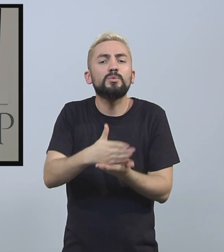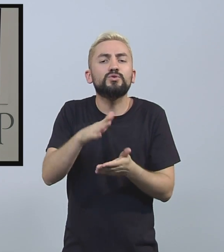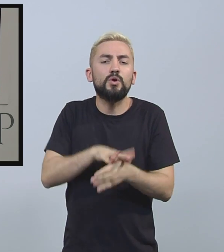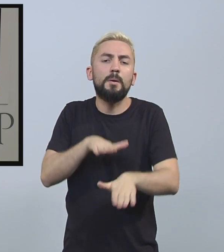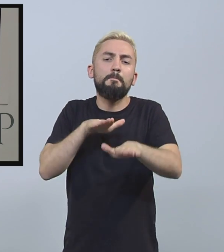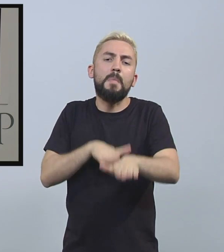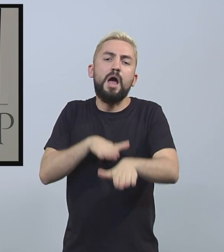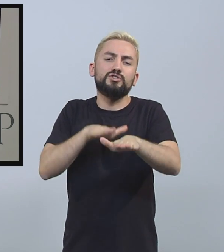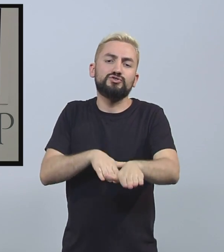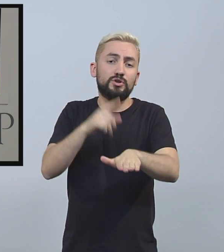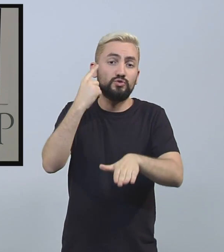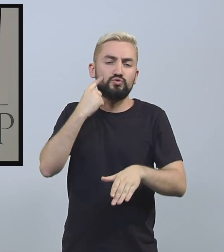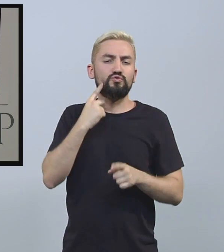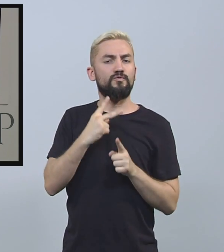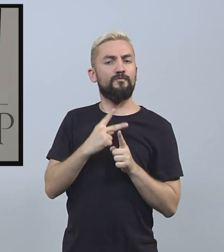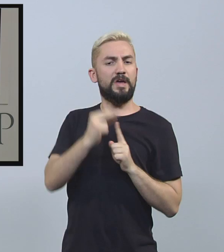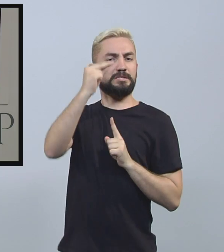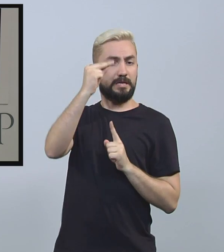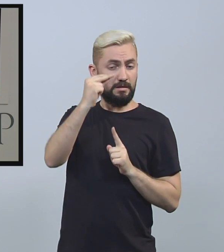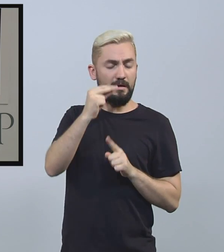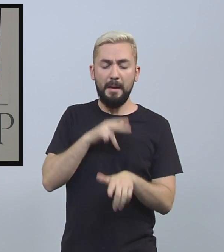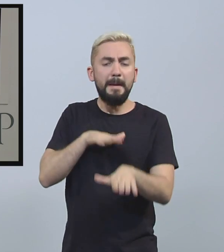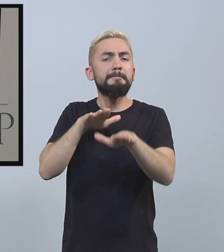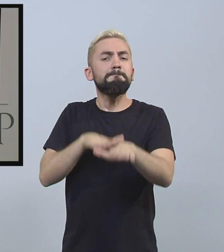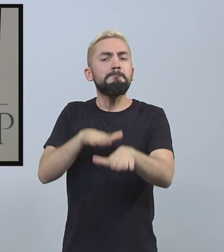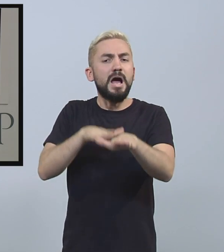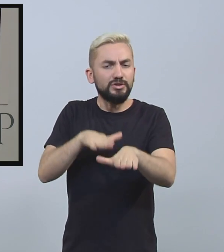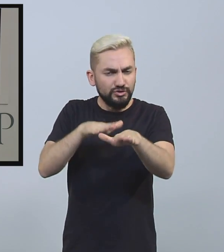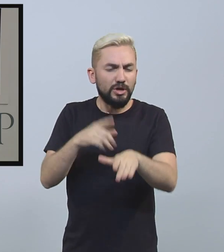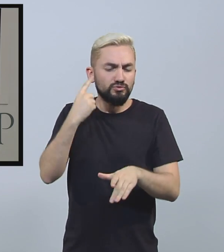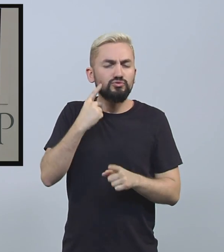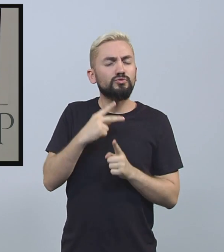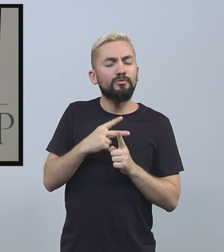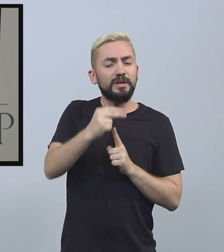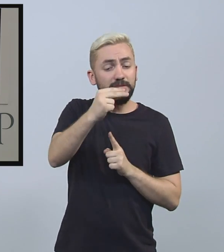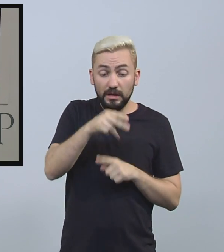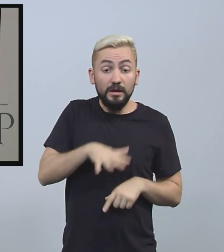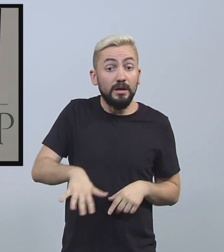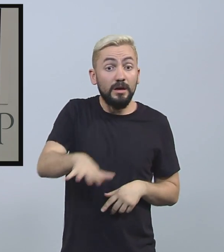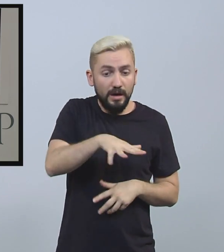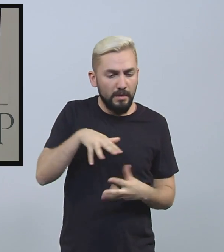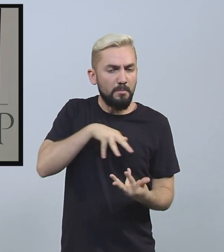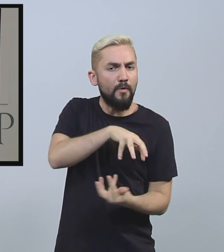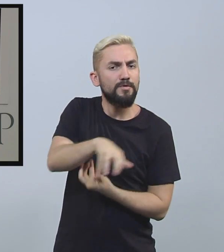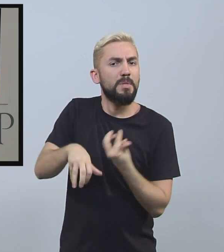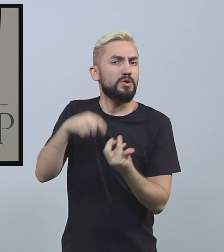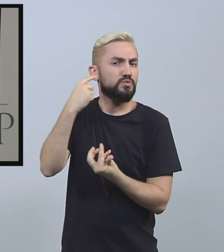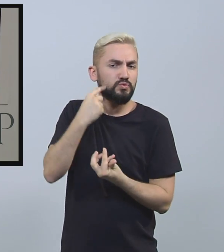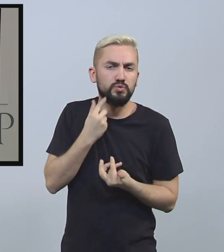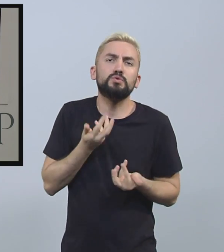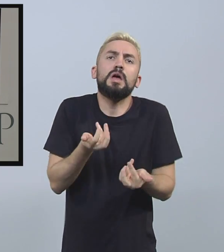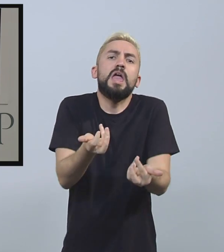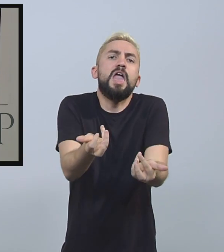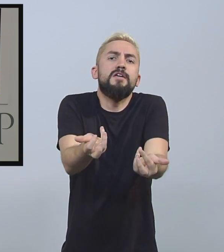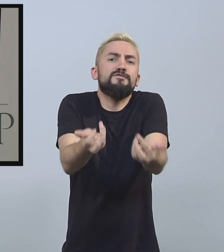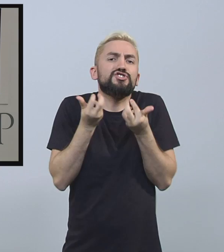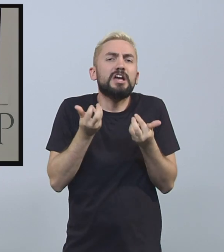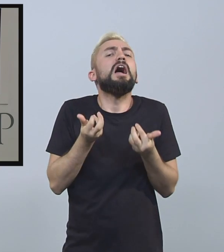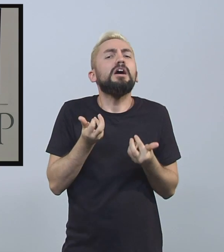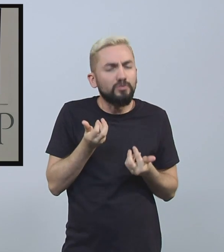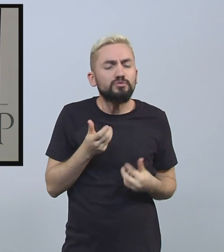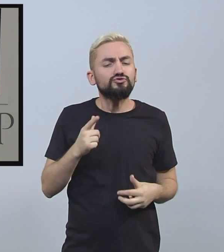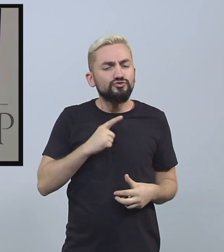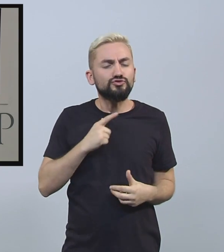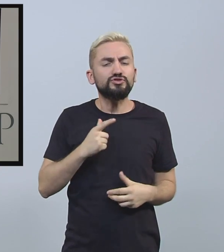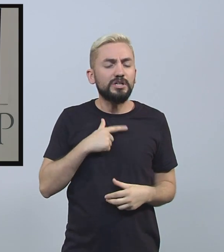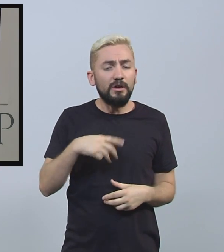Surdos Venceremos. Nessa marcha, os surdos reivindicaram direitos ao